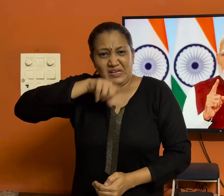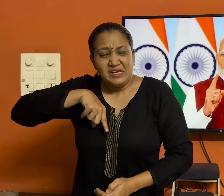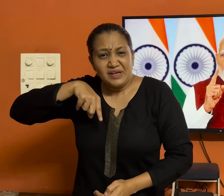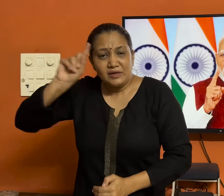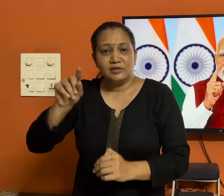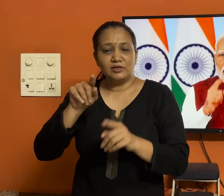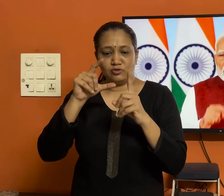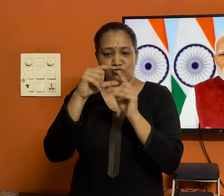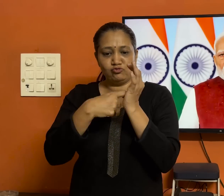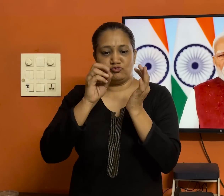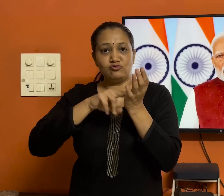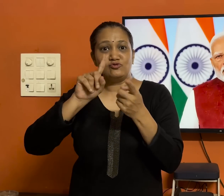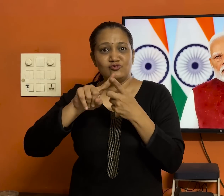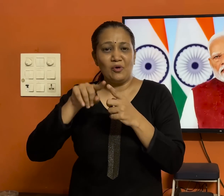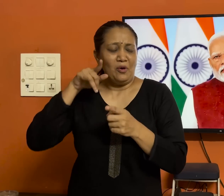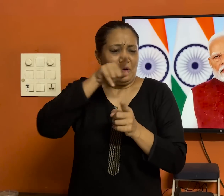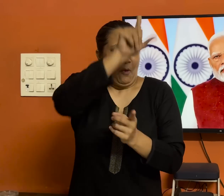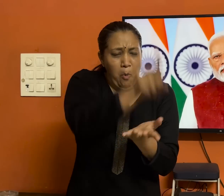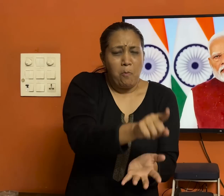भारत के ड्रोन्स ने हमला बोला,